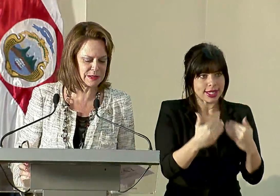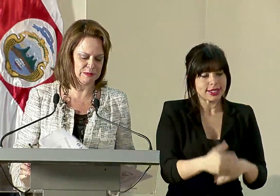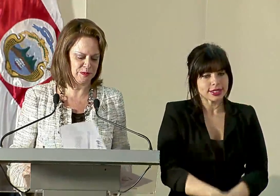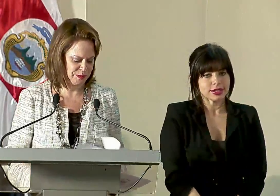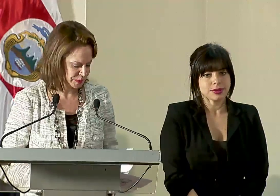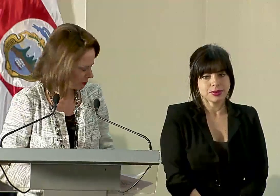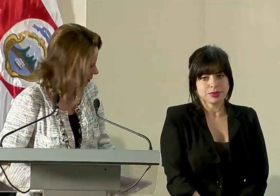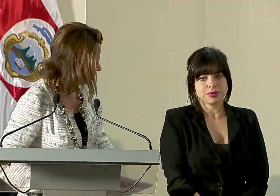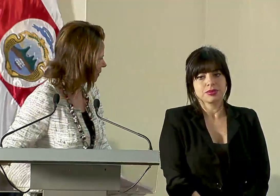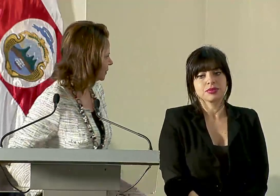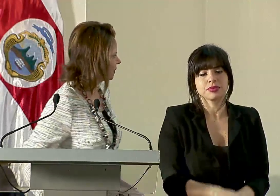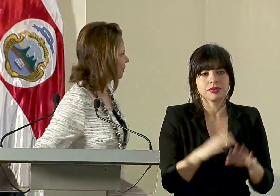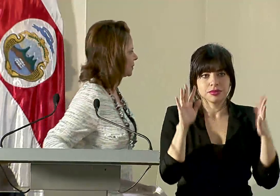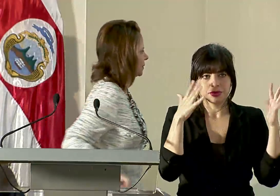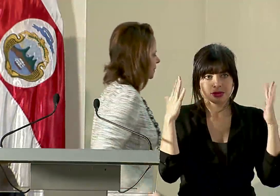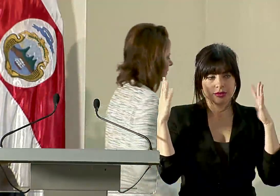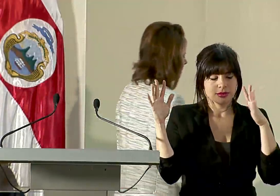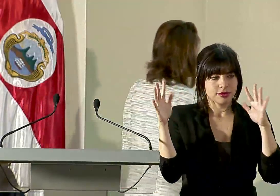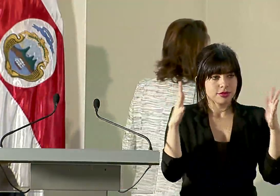gracias.